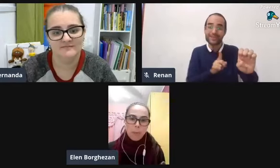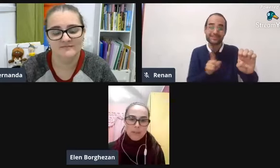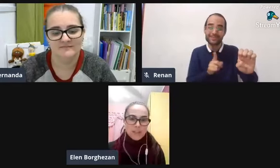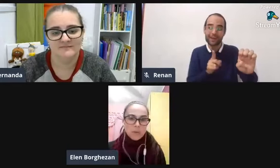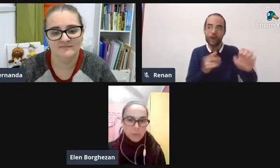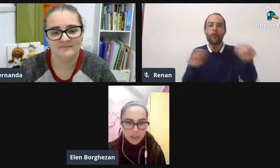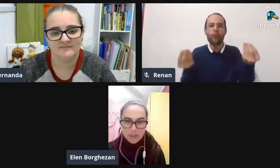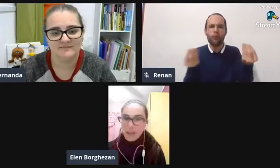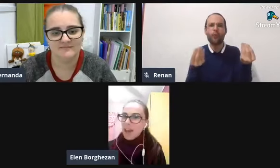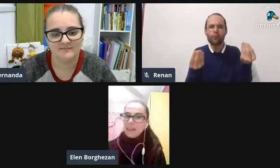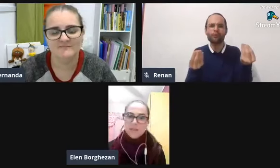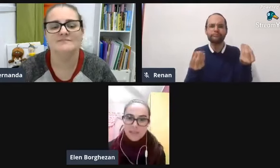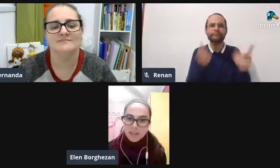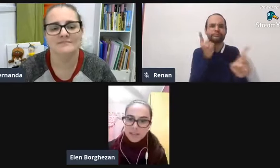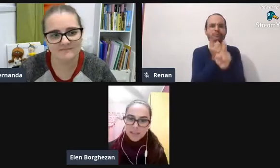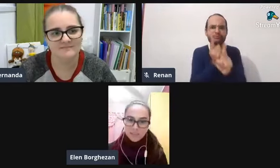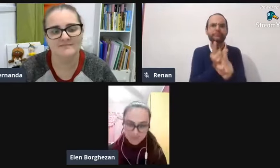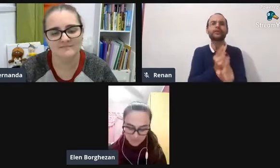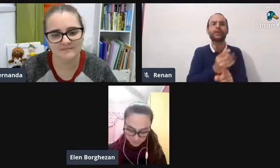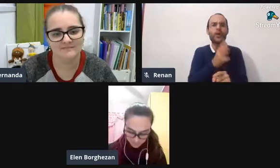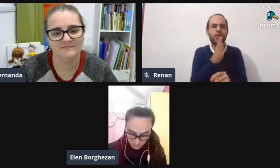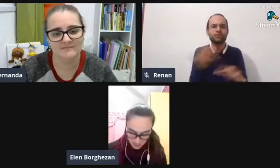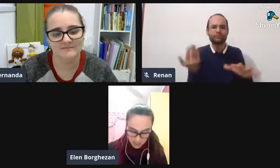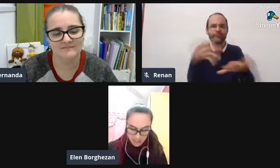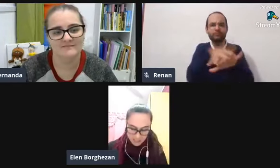num propósito único, que é a inclusão, né?